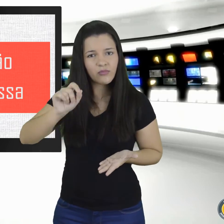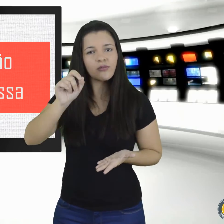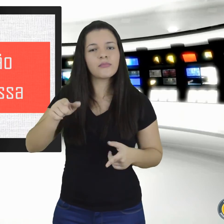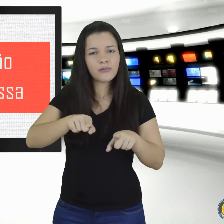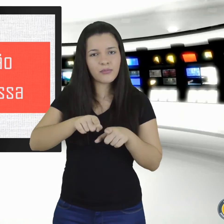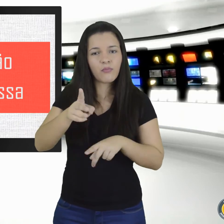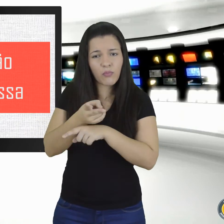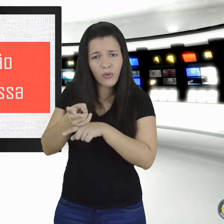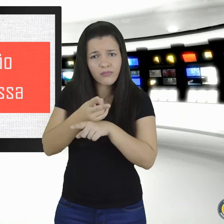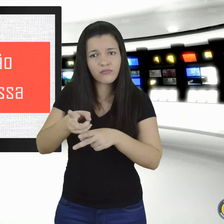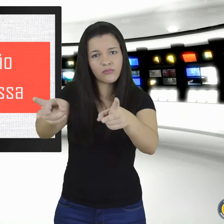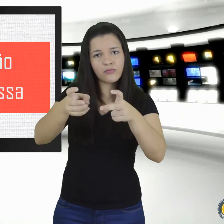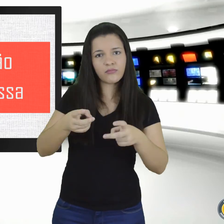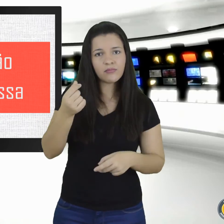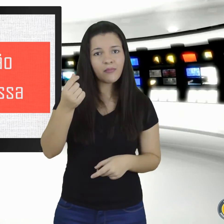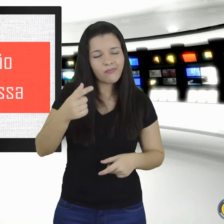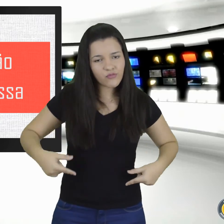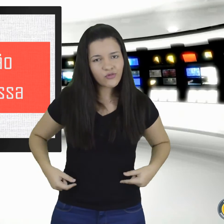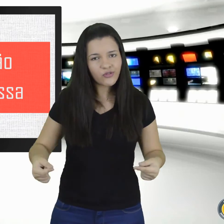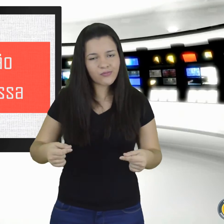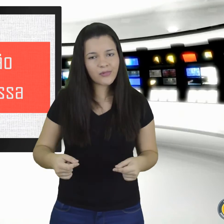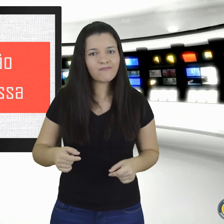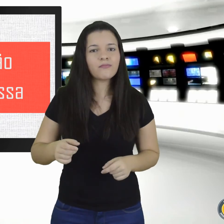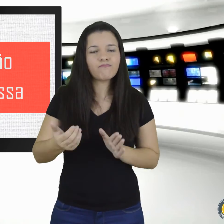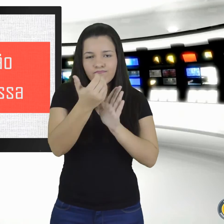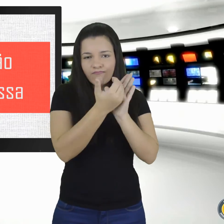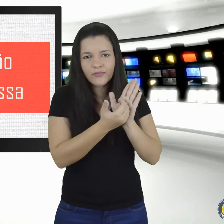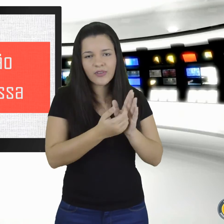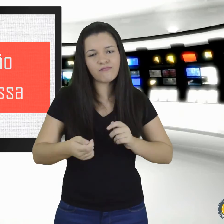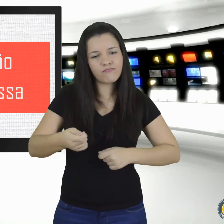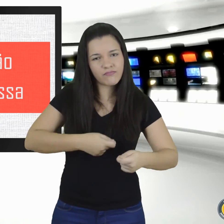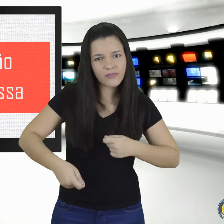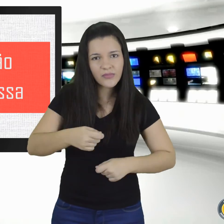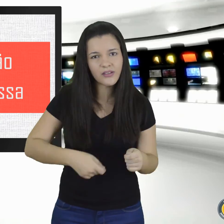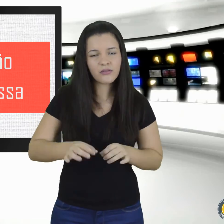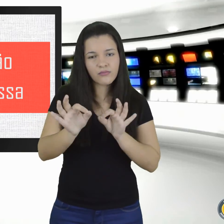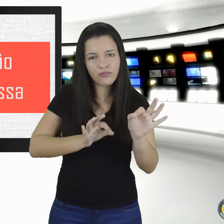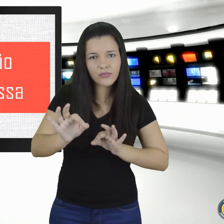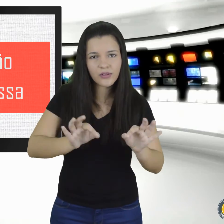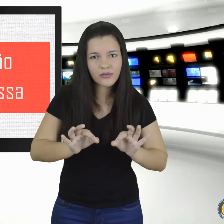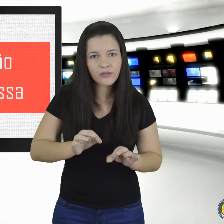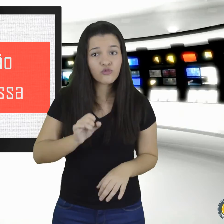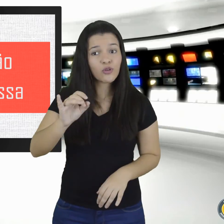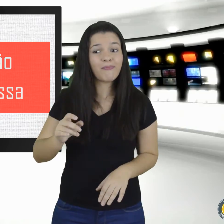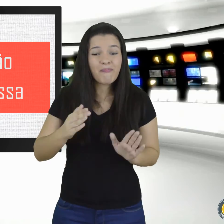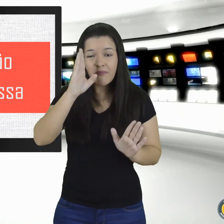captação e mantendo gastos apenas com ações essenciais, pois acreditamos que